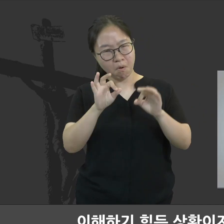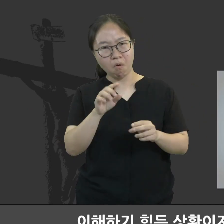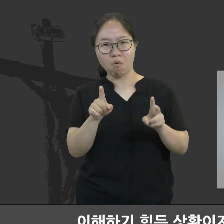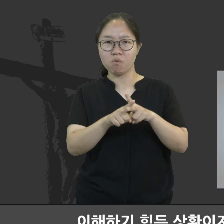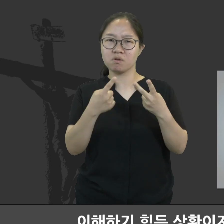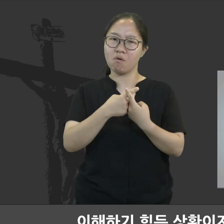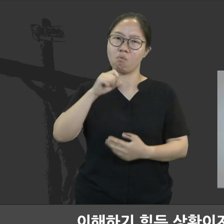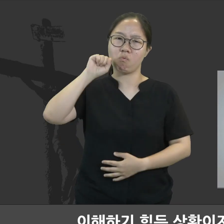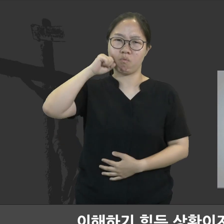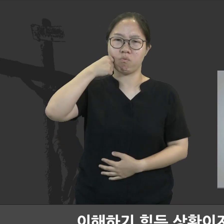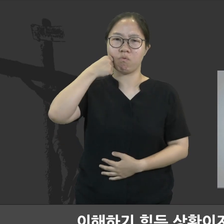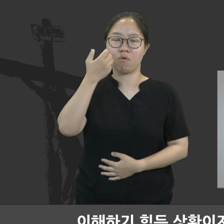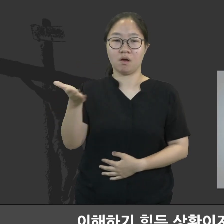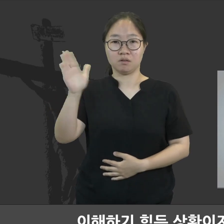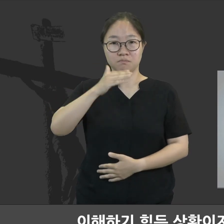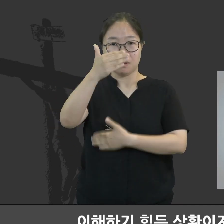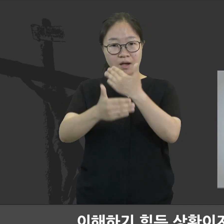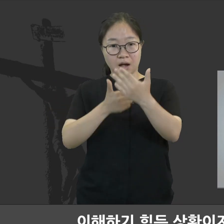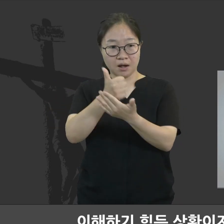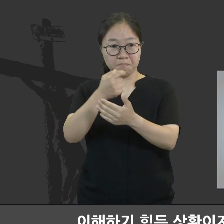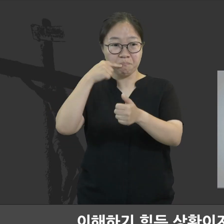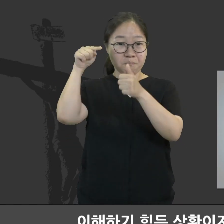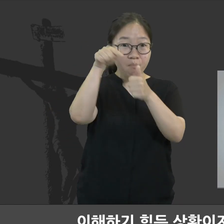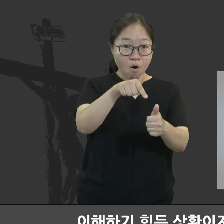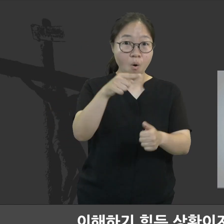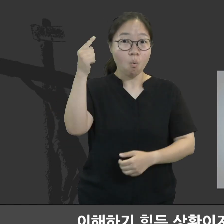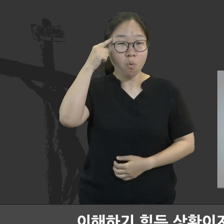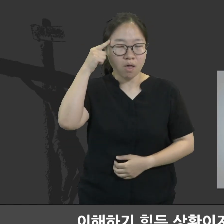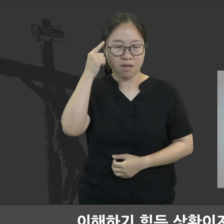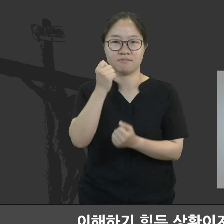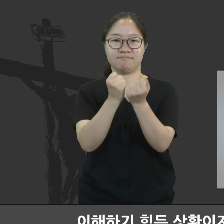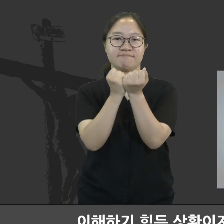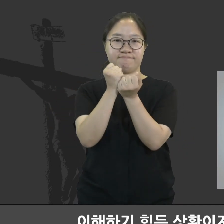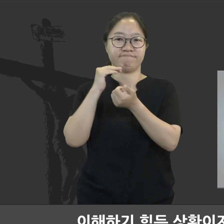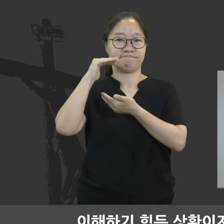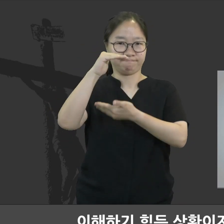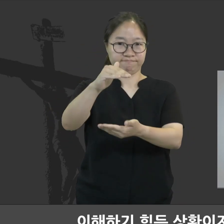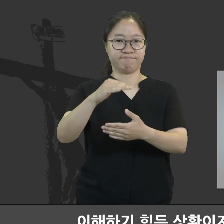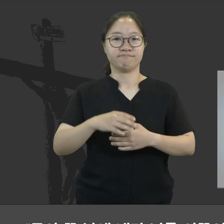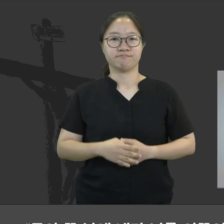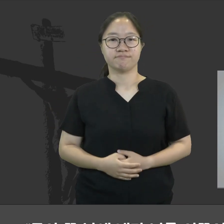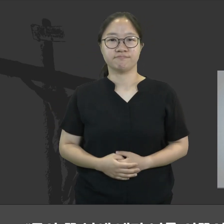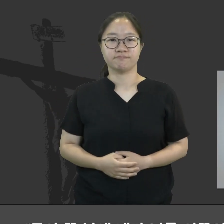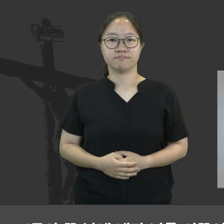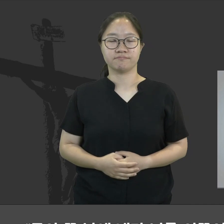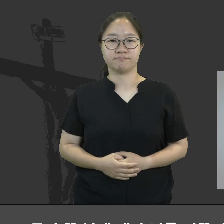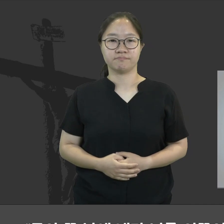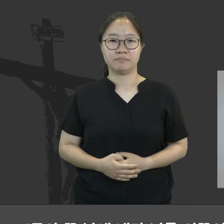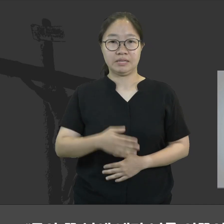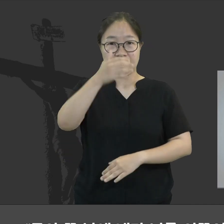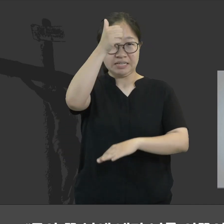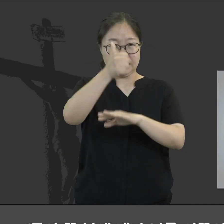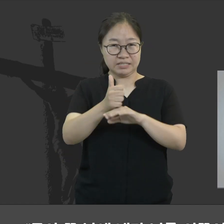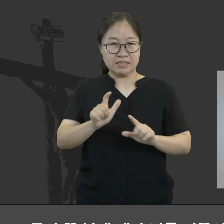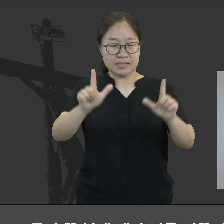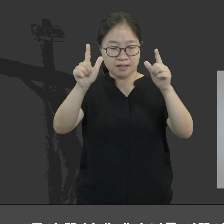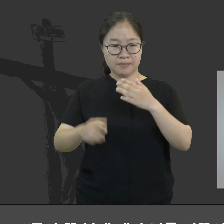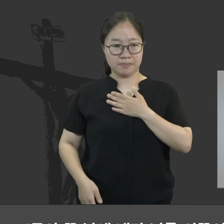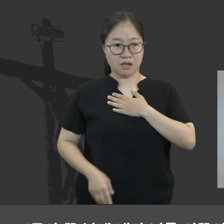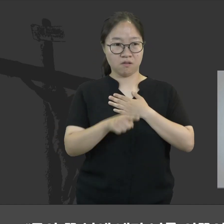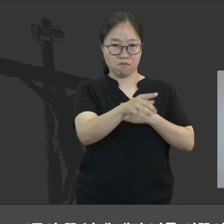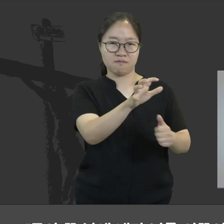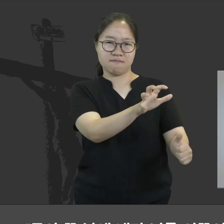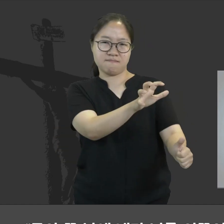힘든 상황이지만 하나님께서는 그렇게 명령하신 이유를 말씀하십니다. 고가 끝날에 내가